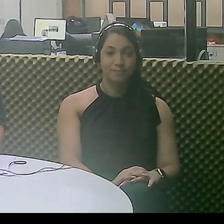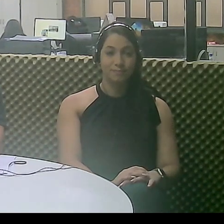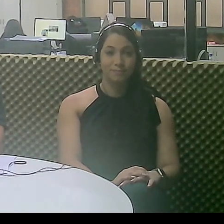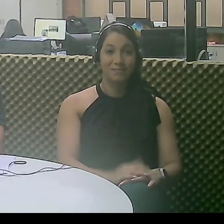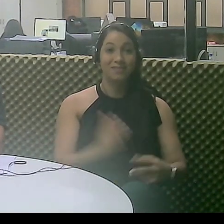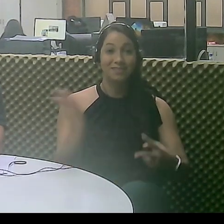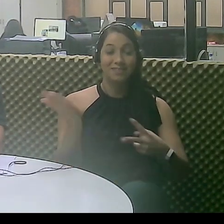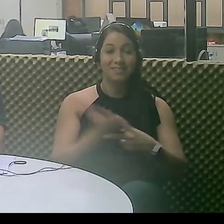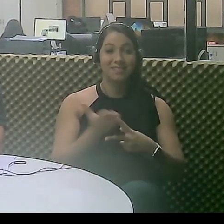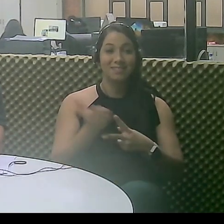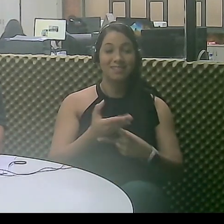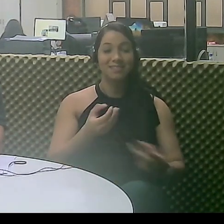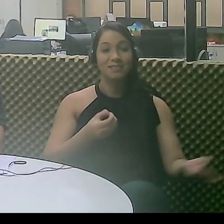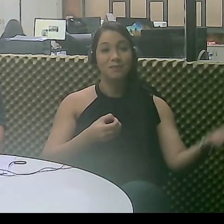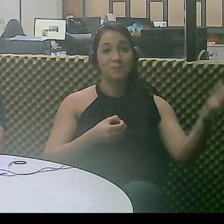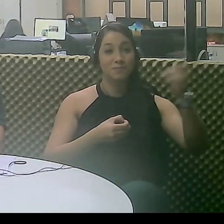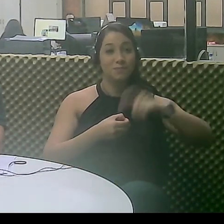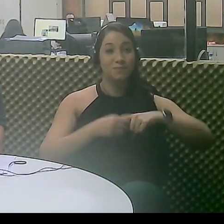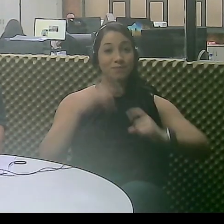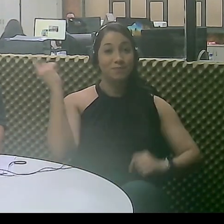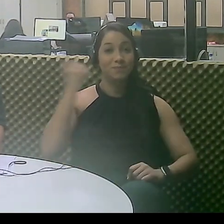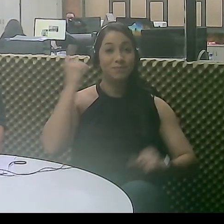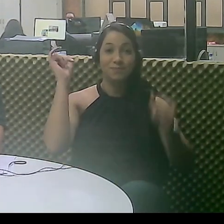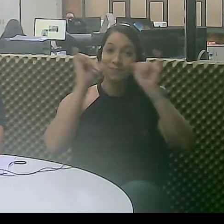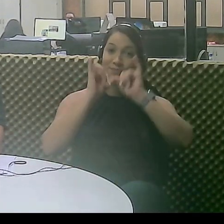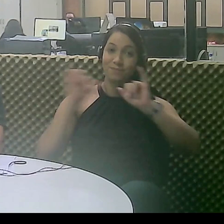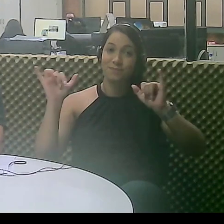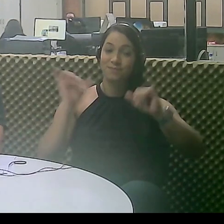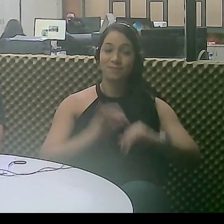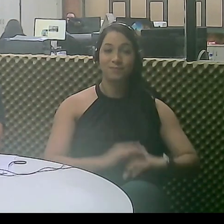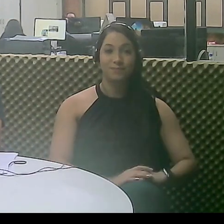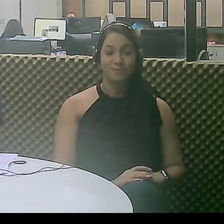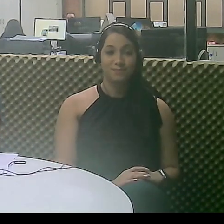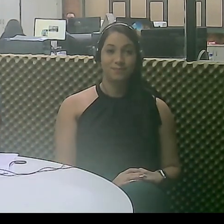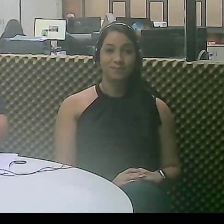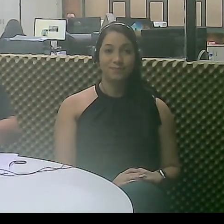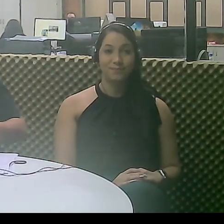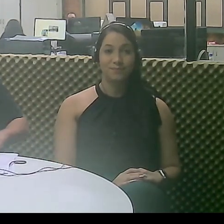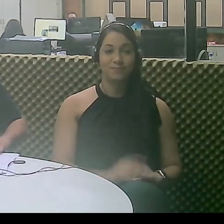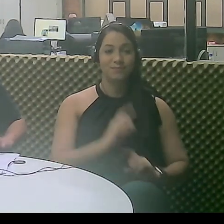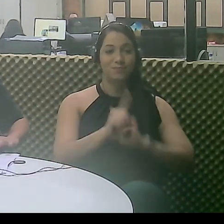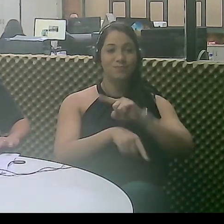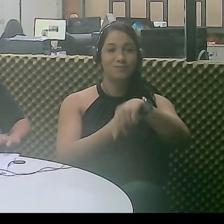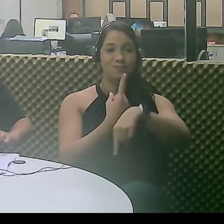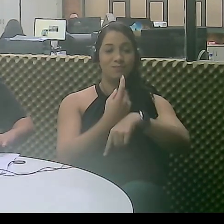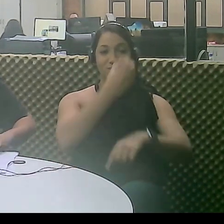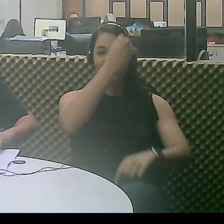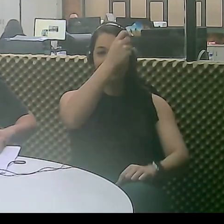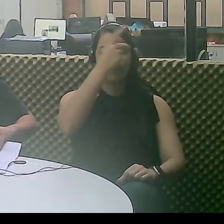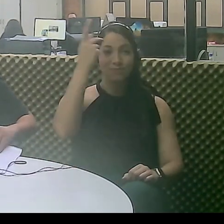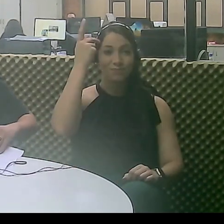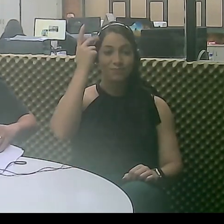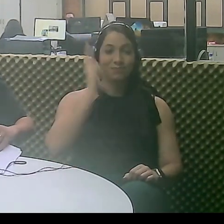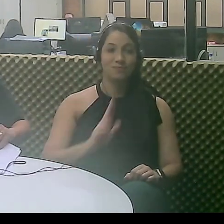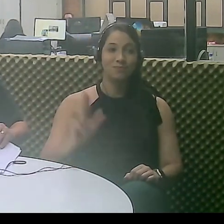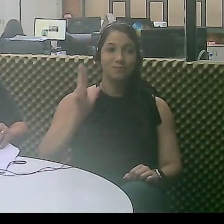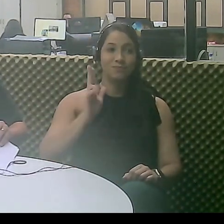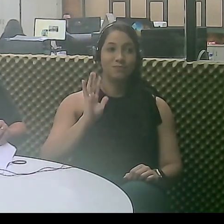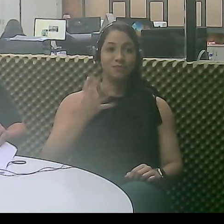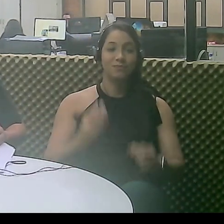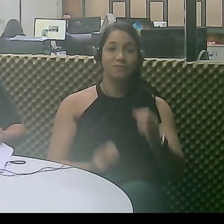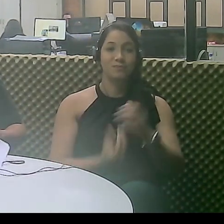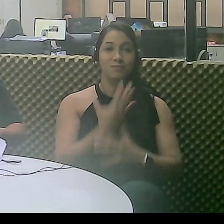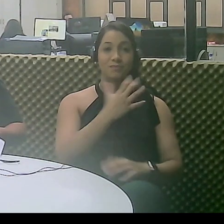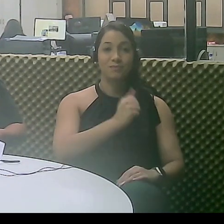Vamos agora a um breve intervalo e na volta tem giro de notícias. Inovar é com a Prefeitura de